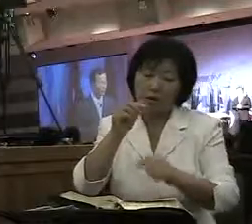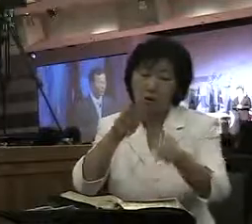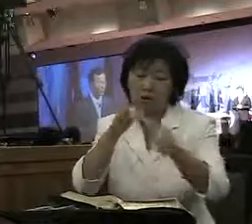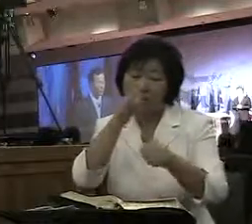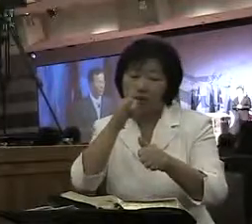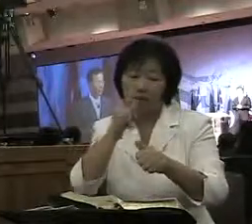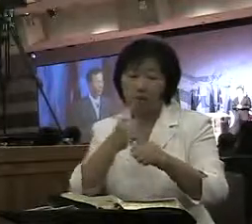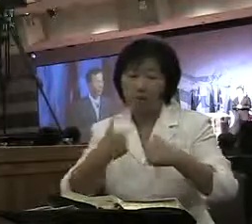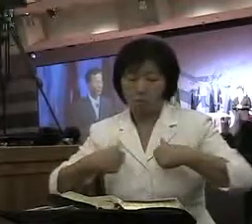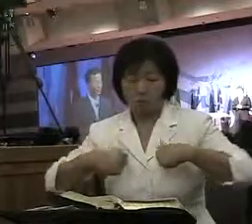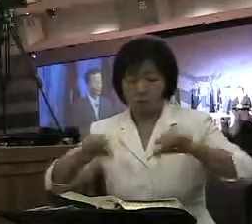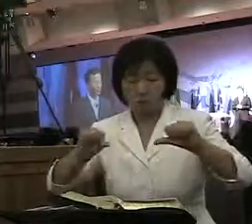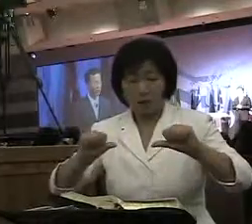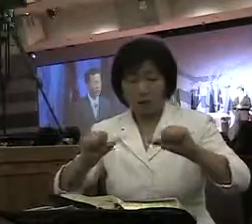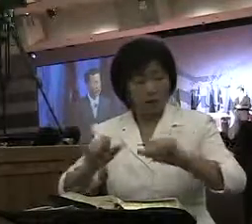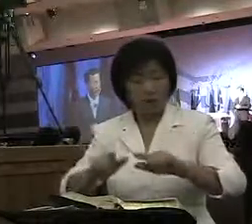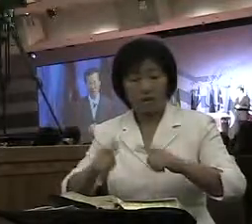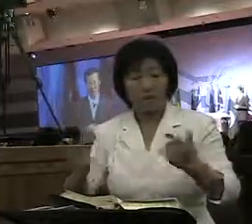않더라고요.